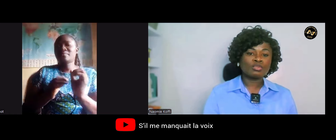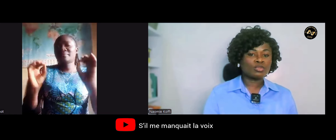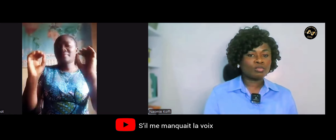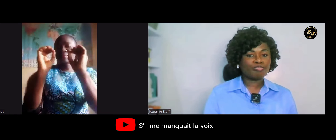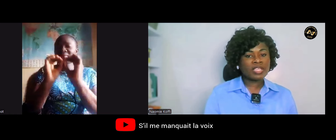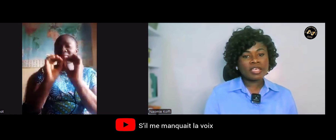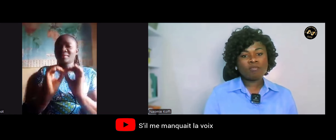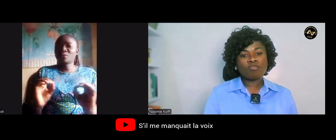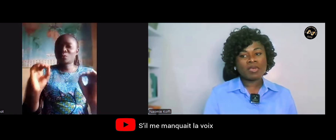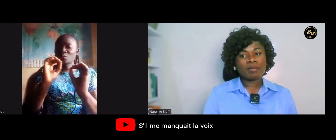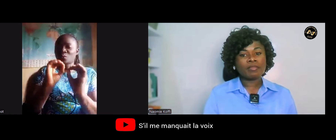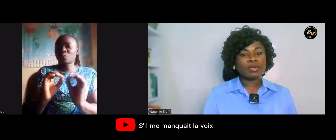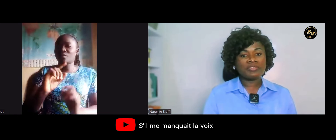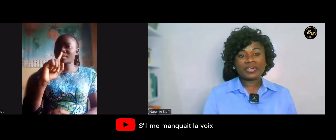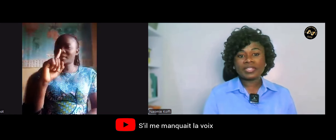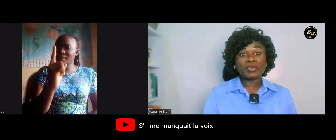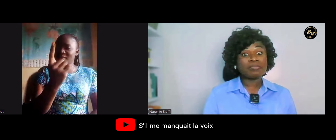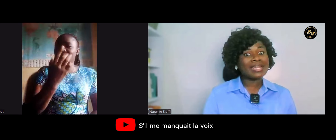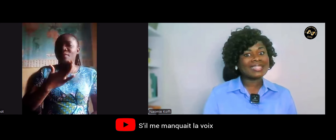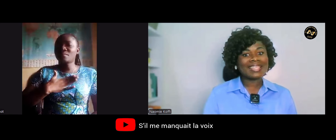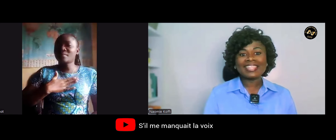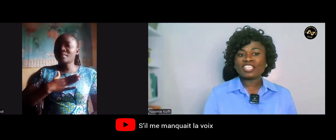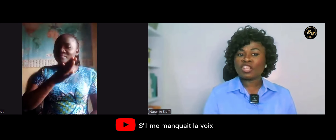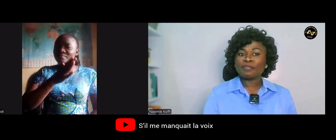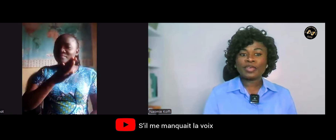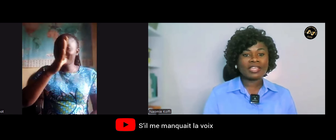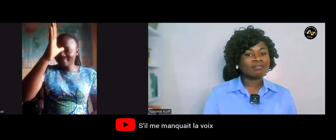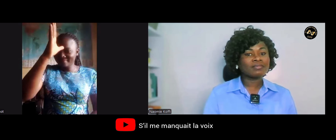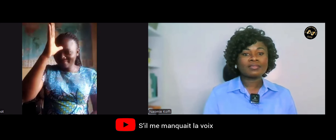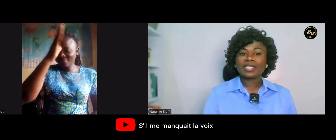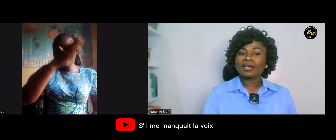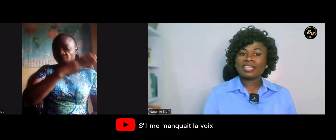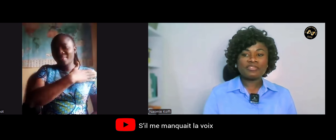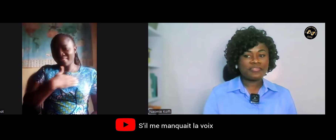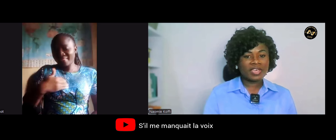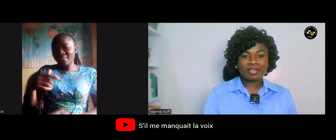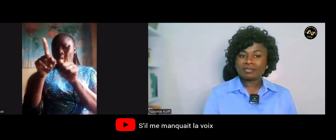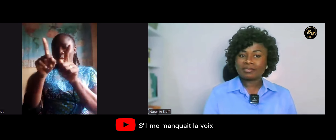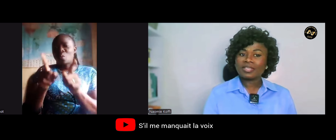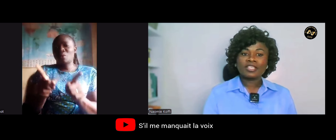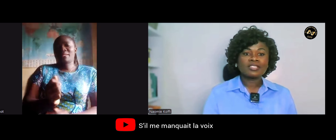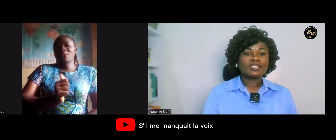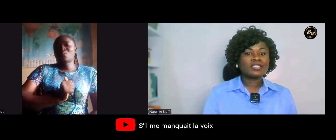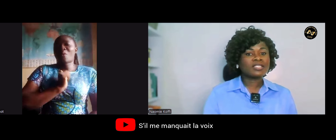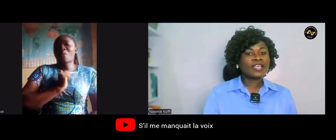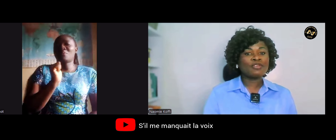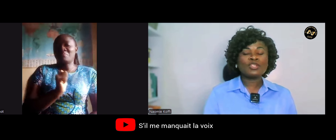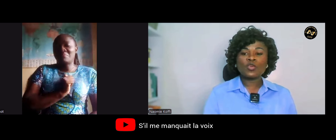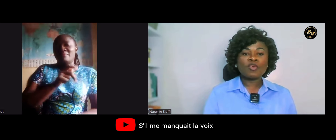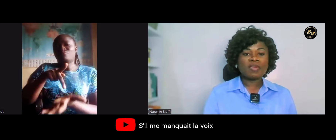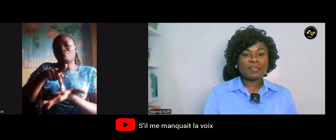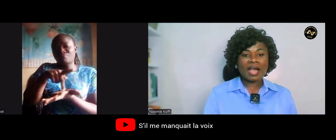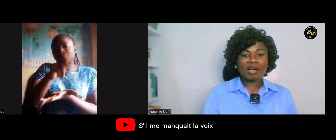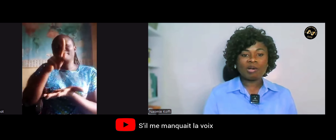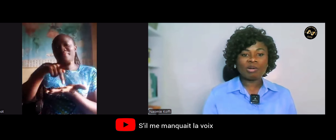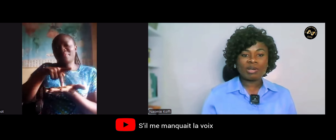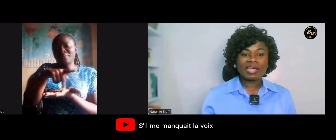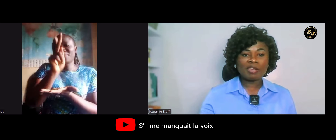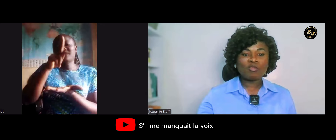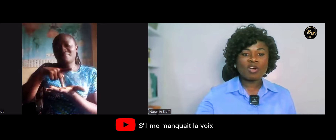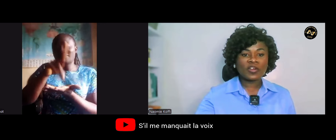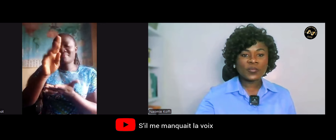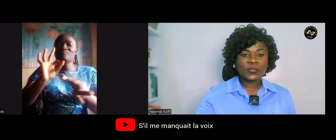je payais moi-même les frais d'interprète. Mais l'État n'a jamais rien fait. C'était uniquement mes